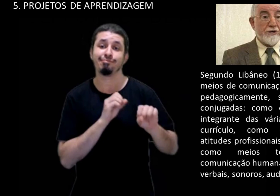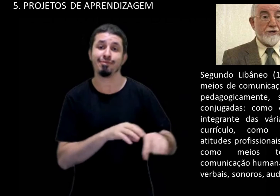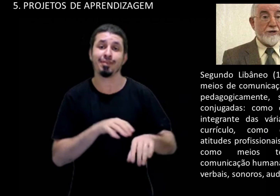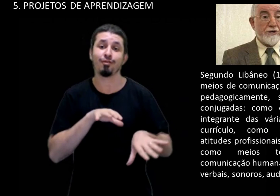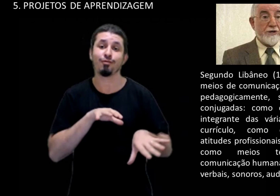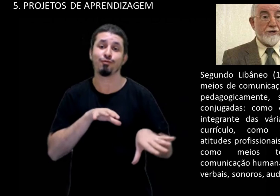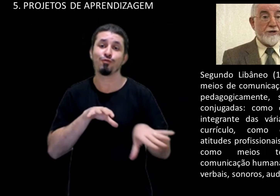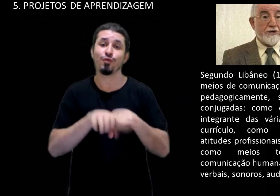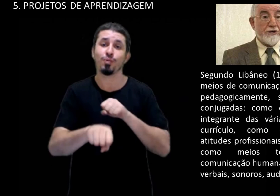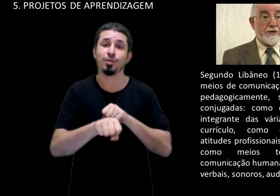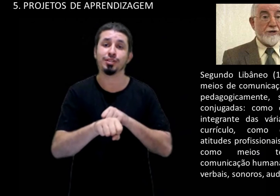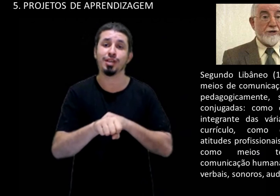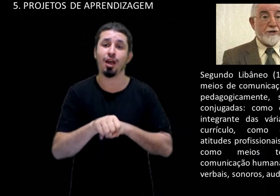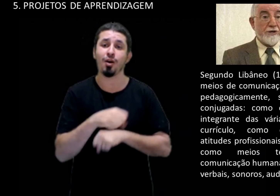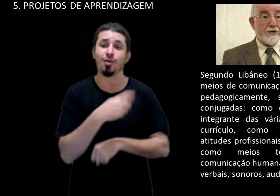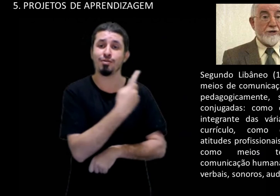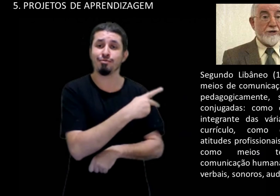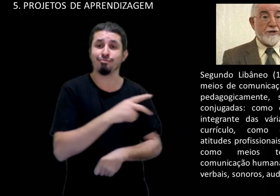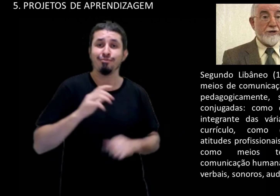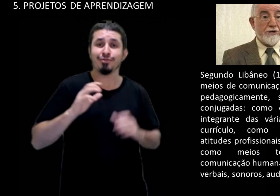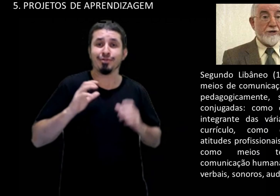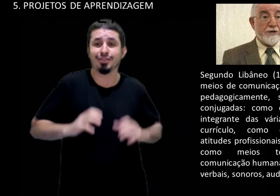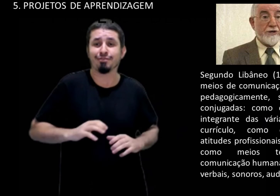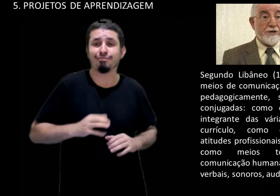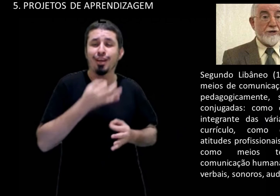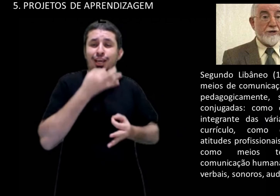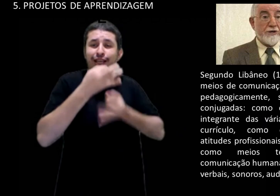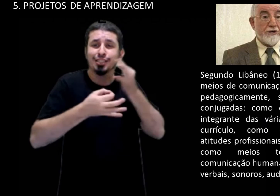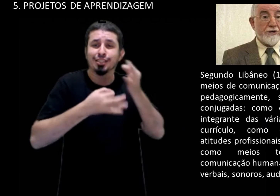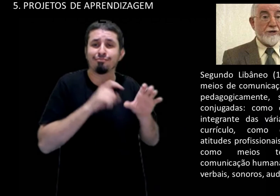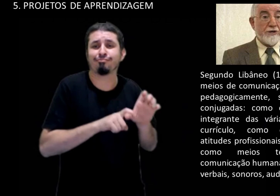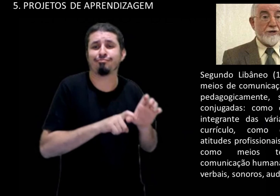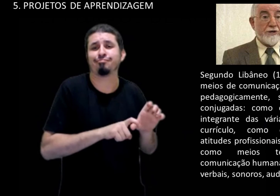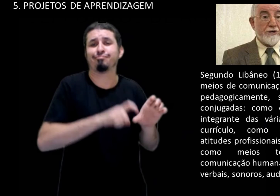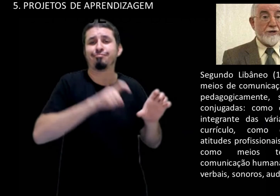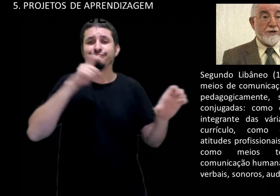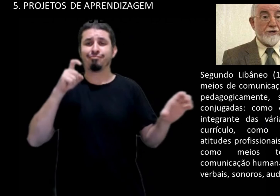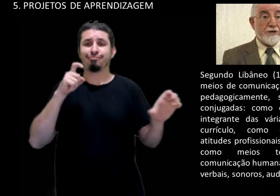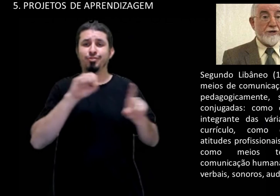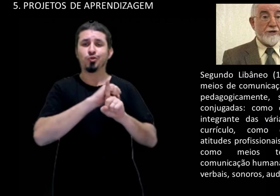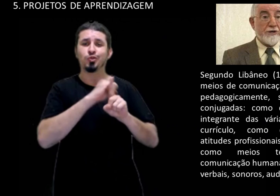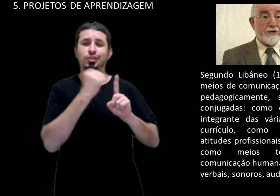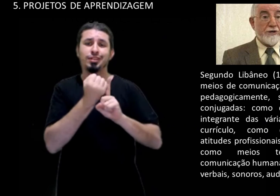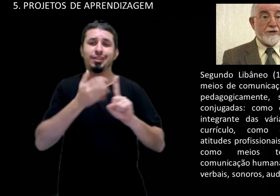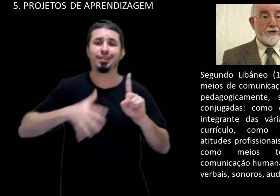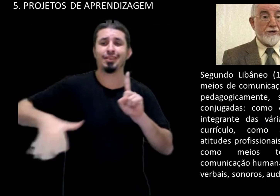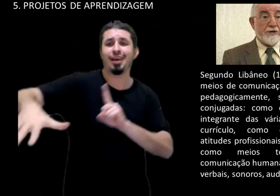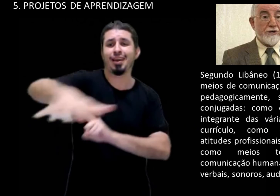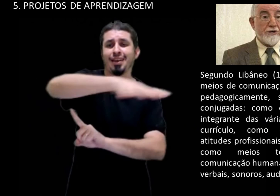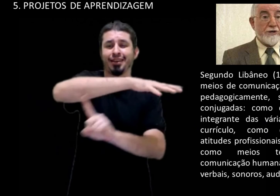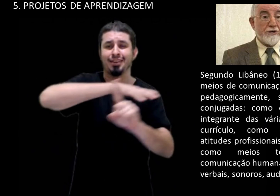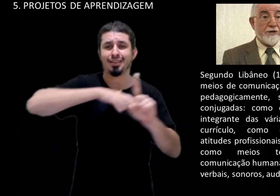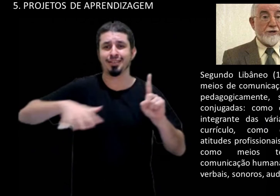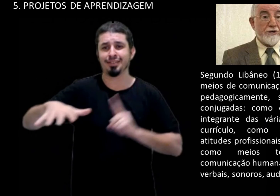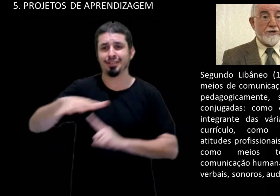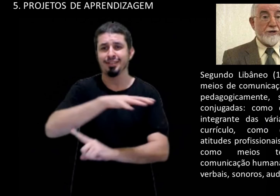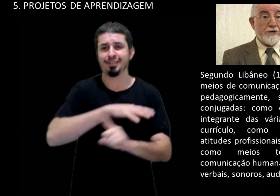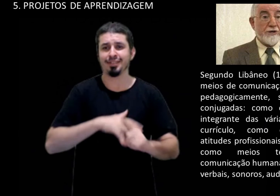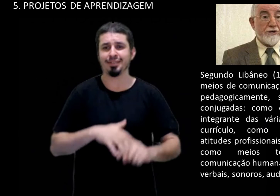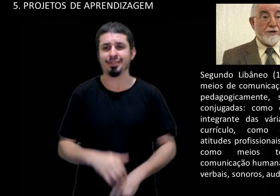todo educador é formar um cidadão crítico, criativo e autônomo que contribua para a sociedade em que vive.